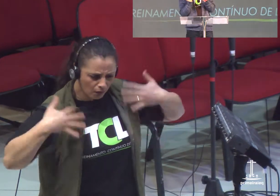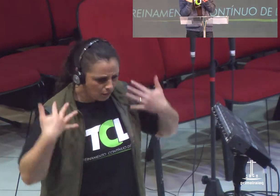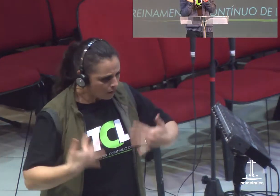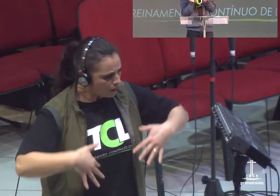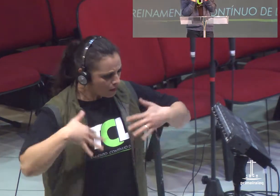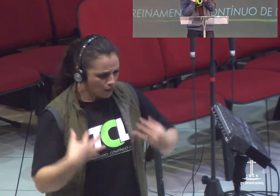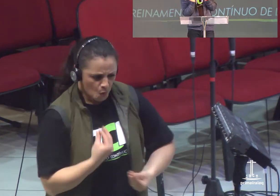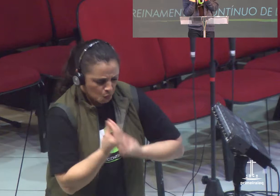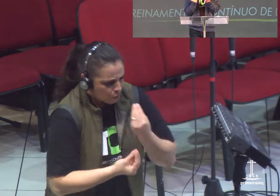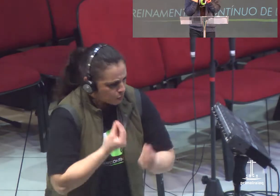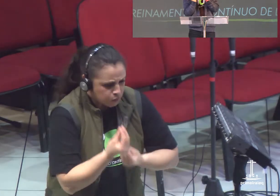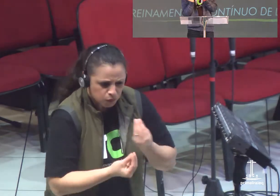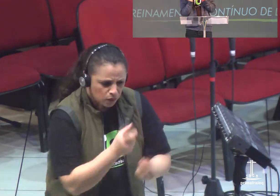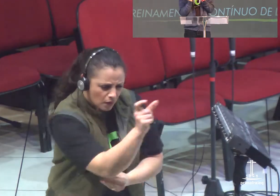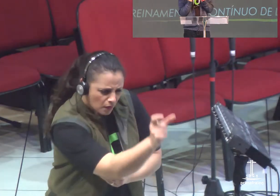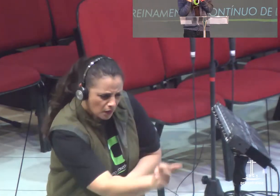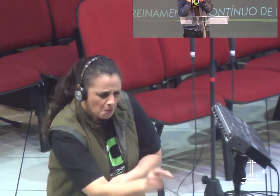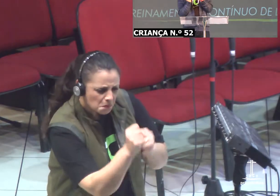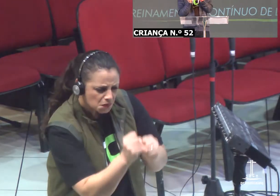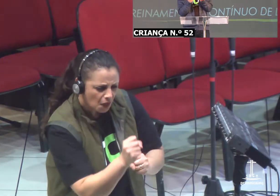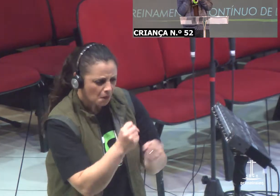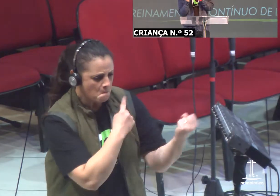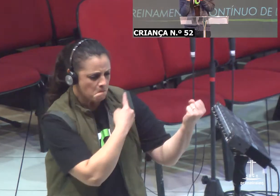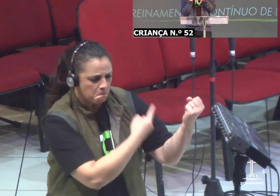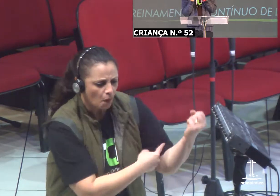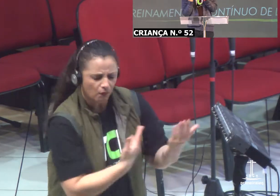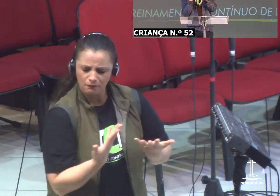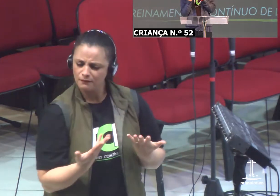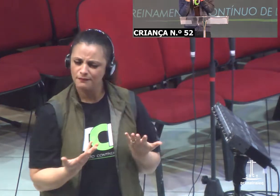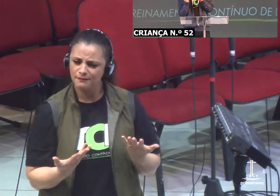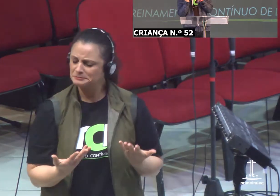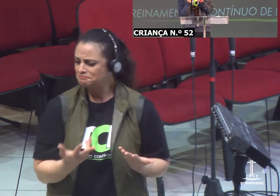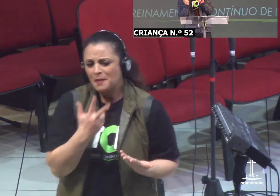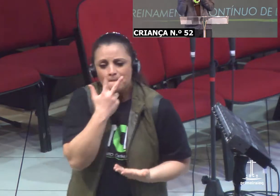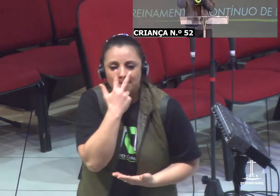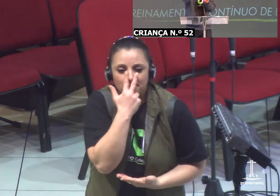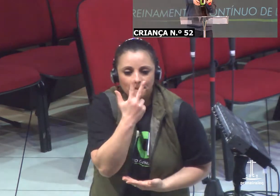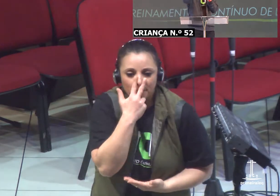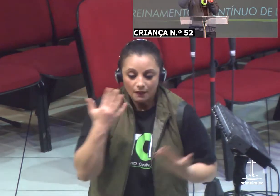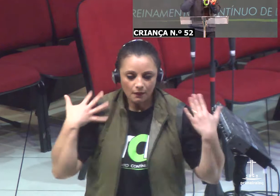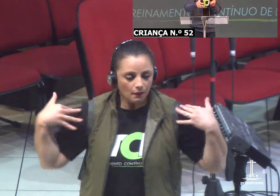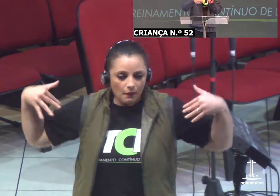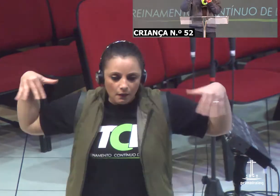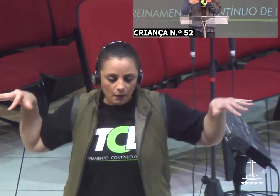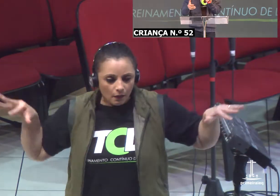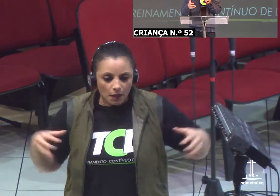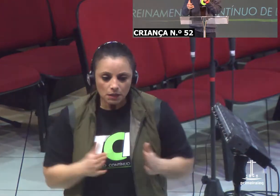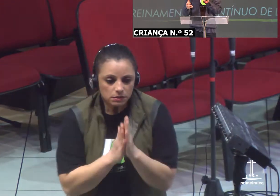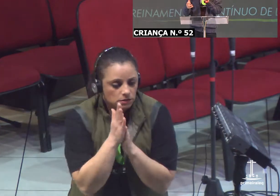isso. Eles dá a entender que eles como que queriam